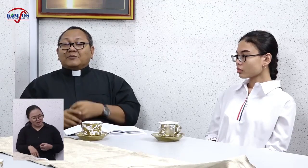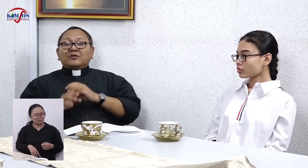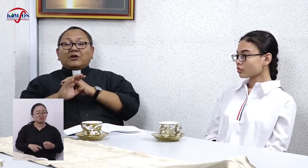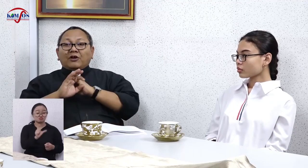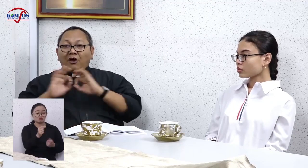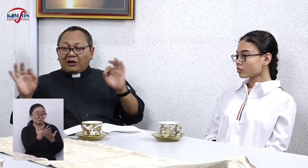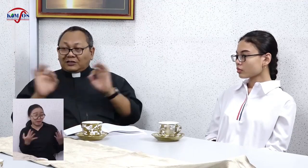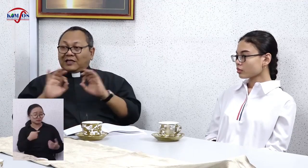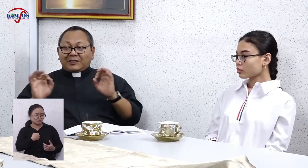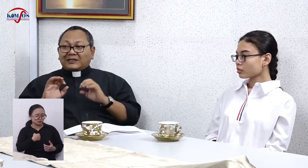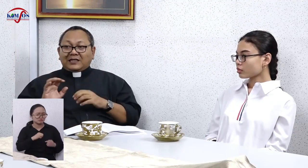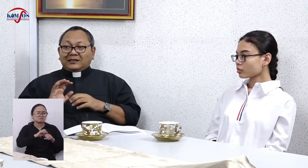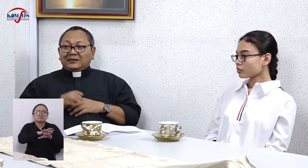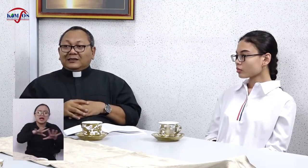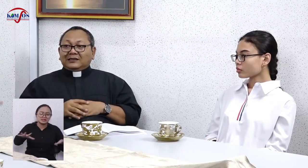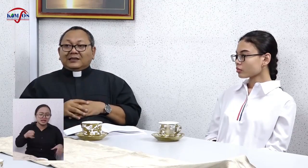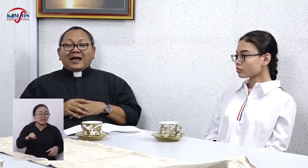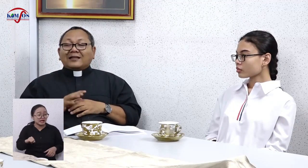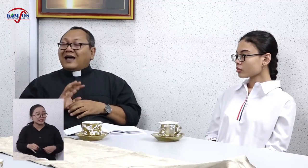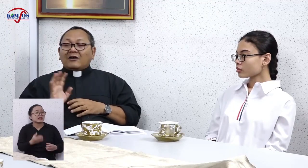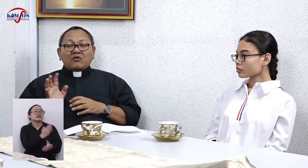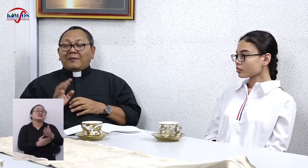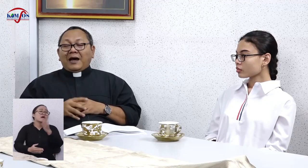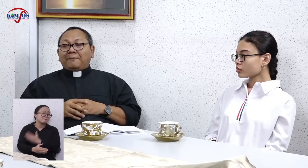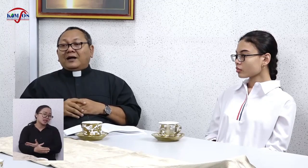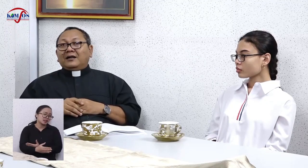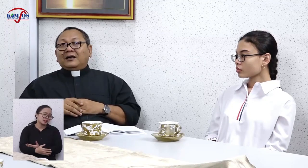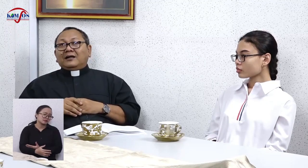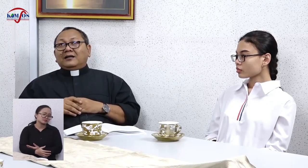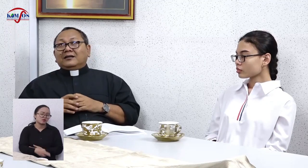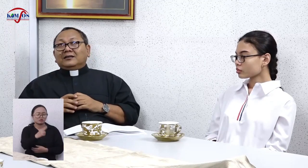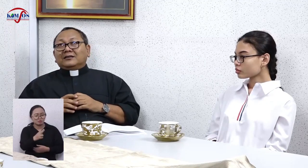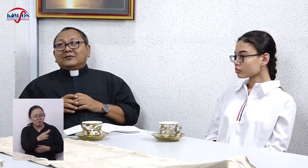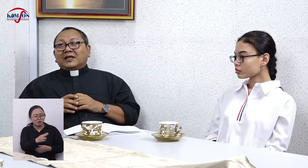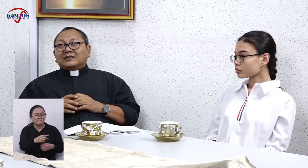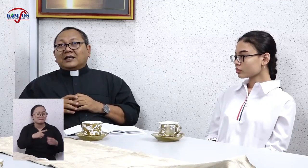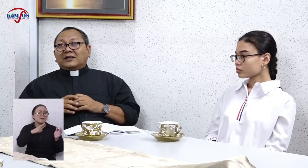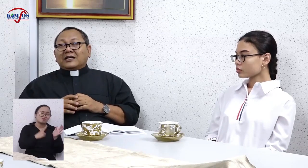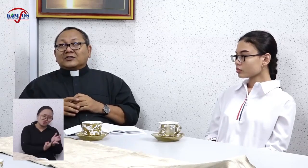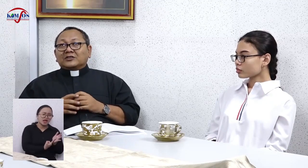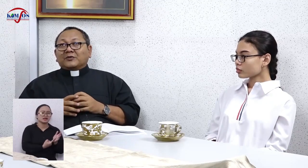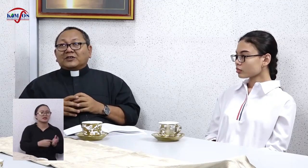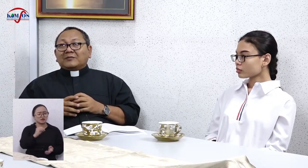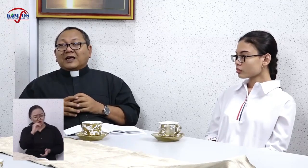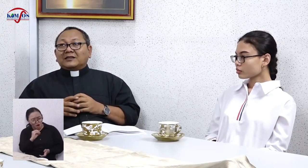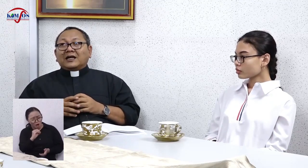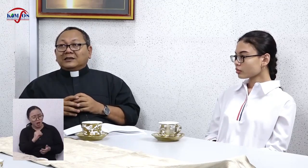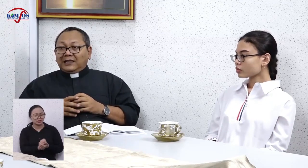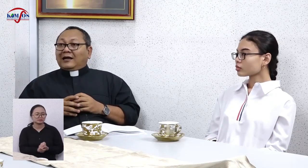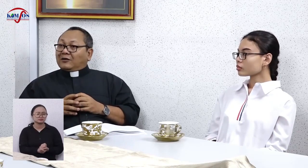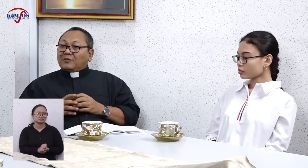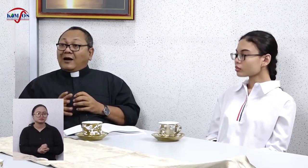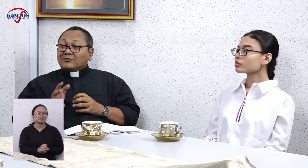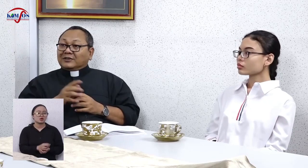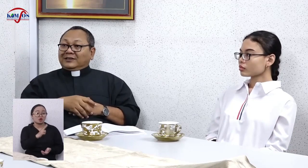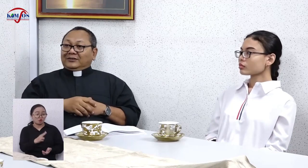saya meskipun nol sama sekali Ndak tahu apa-apa itu maka saya langsung spontan mengatakan